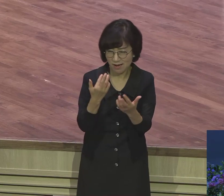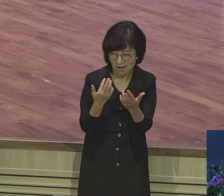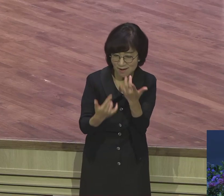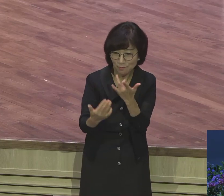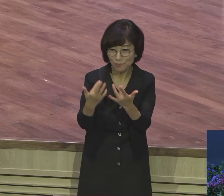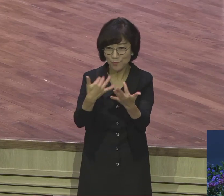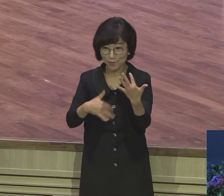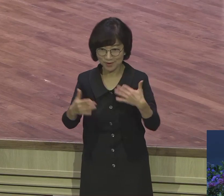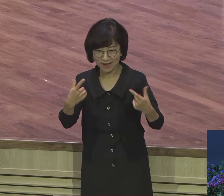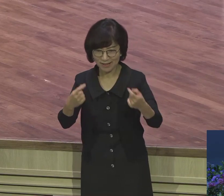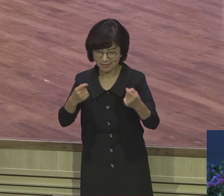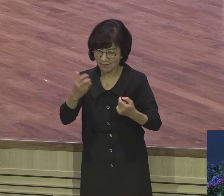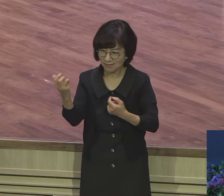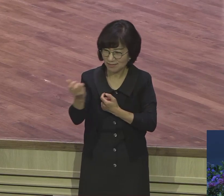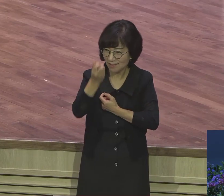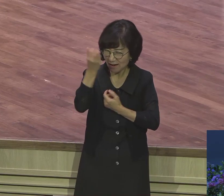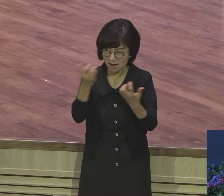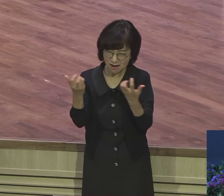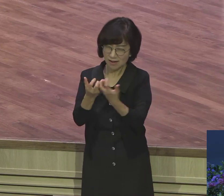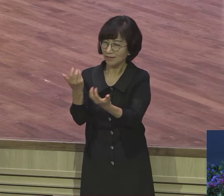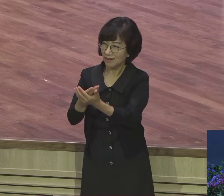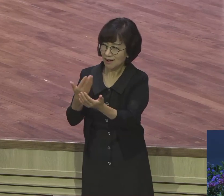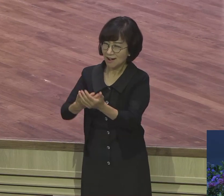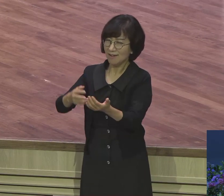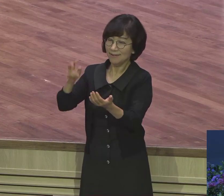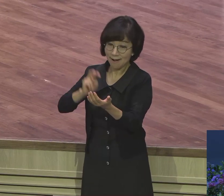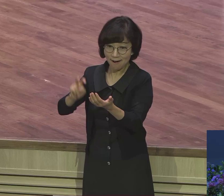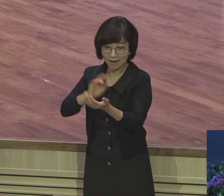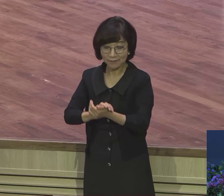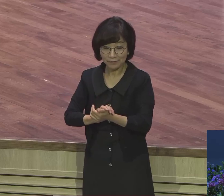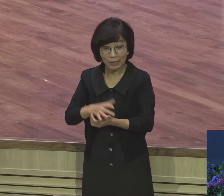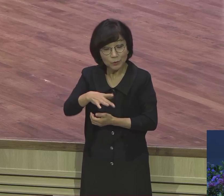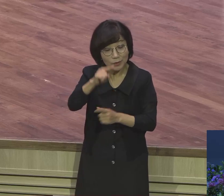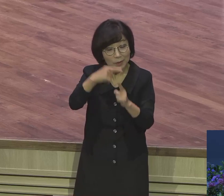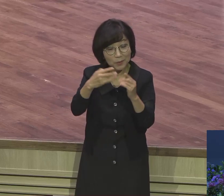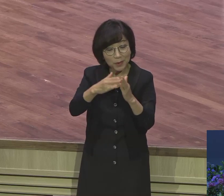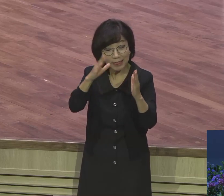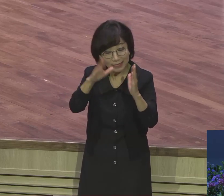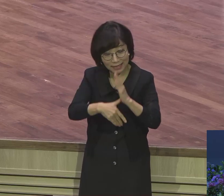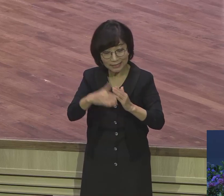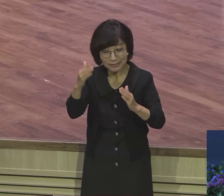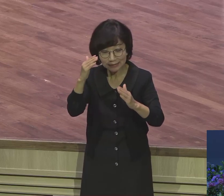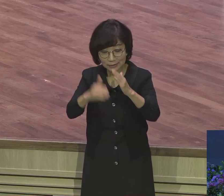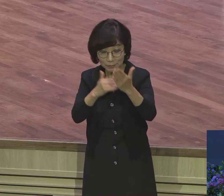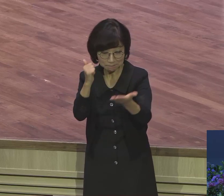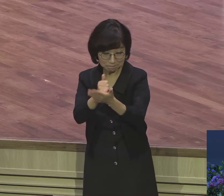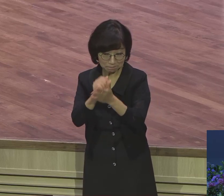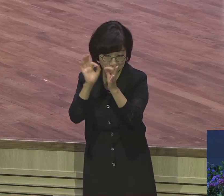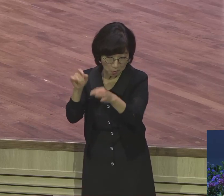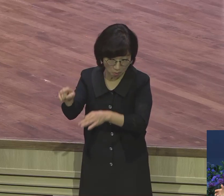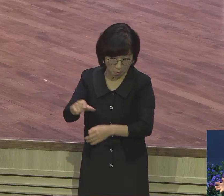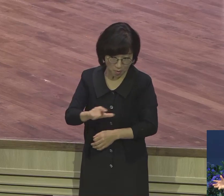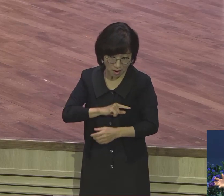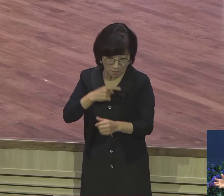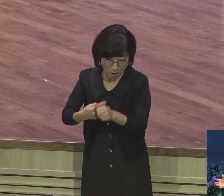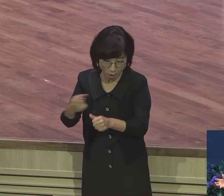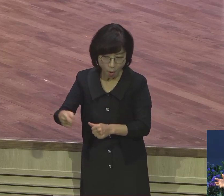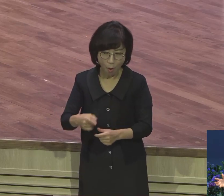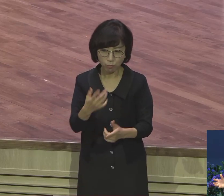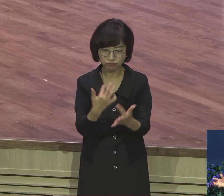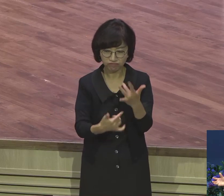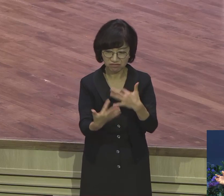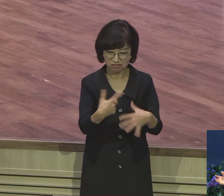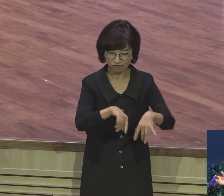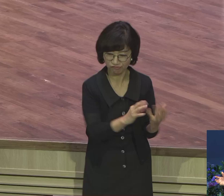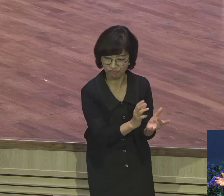성령이 힘입어 사역을 했다는 거예요. 초대교의 성도 불덩어리 굴러다니는 불덩어리 그랬다니까요. 가는 곳마다 그냥